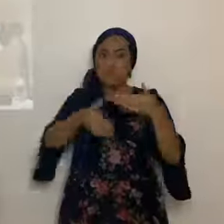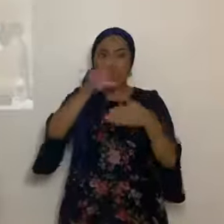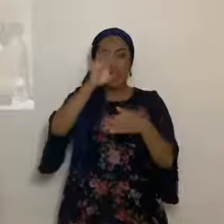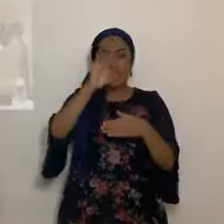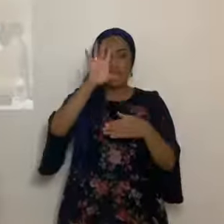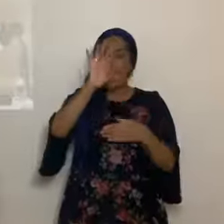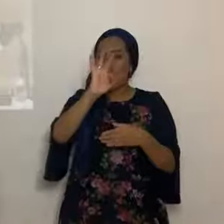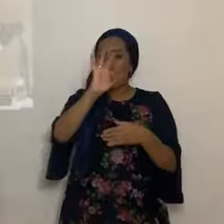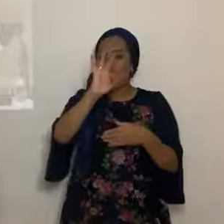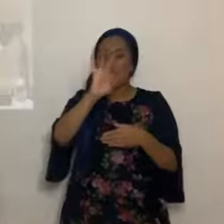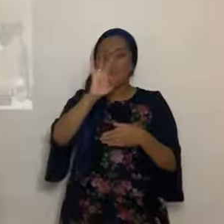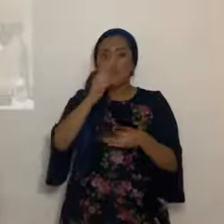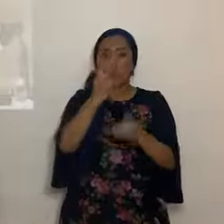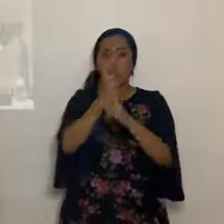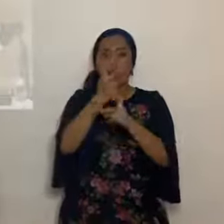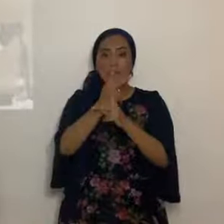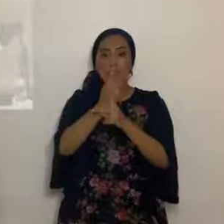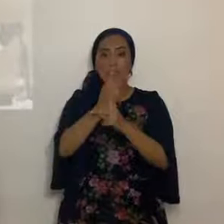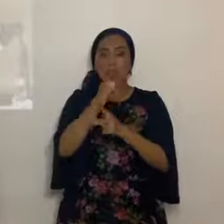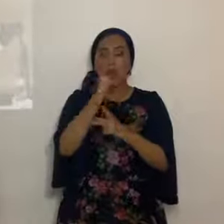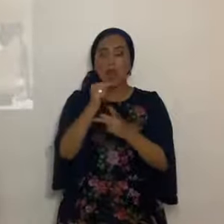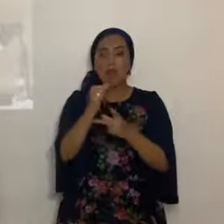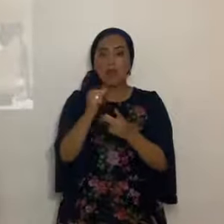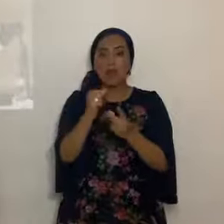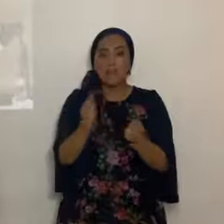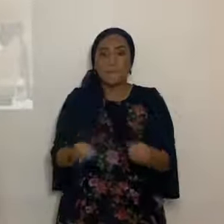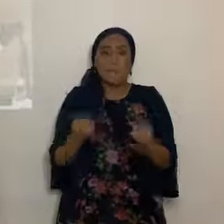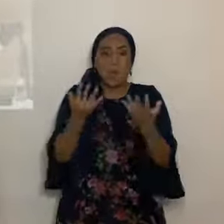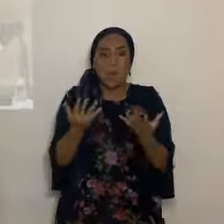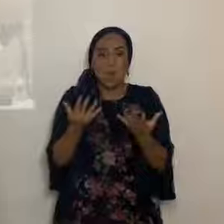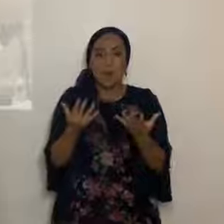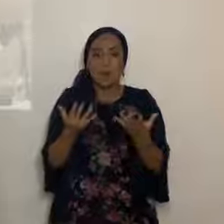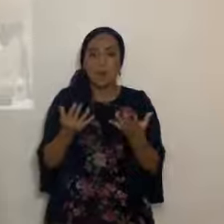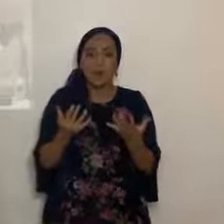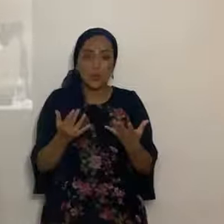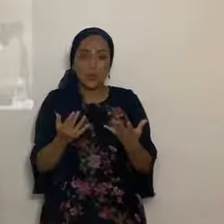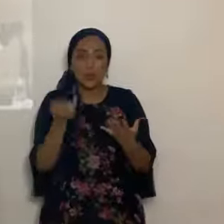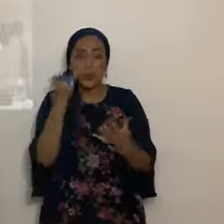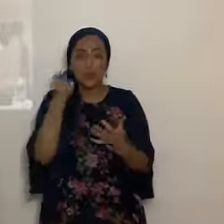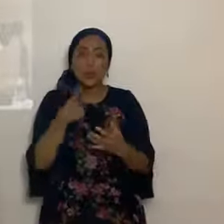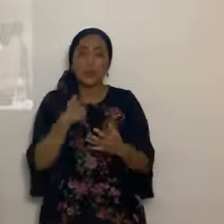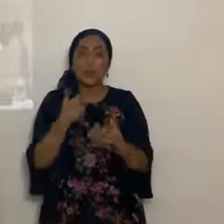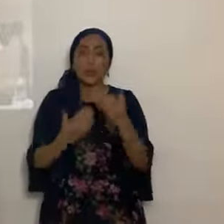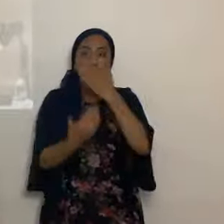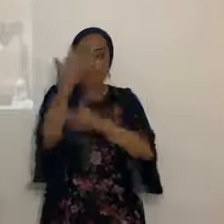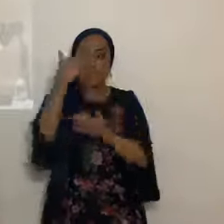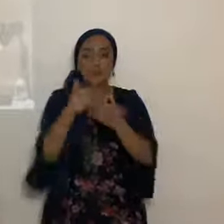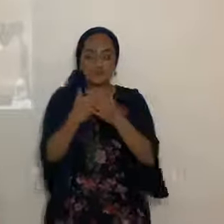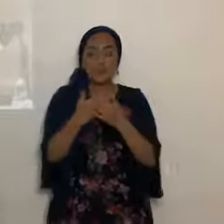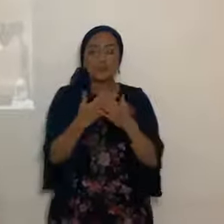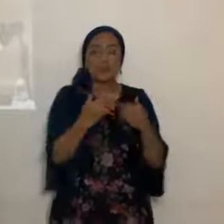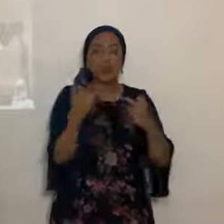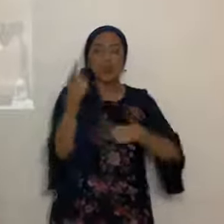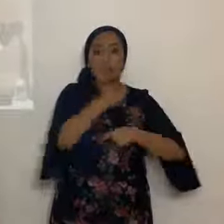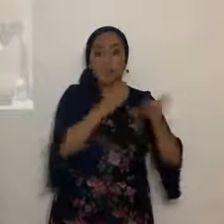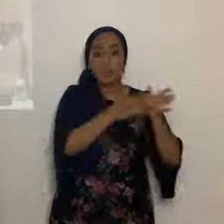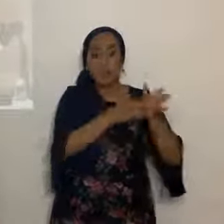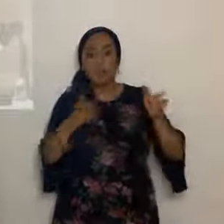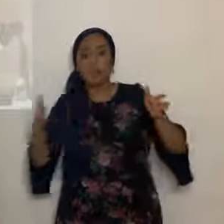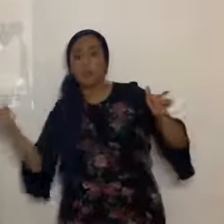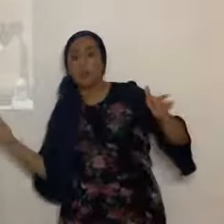9 de la noche, se almacena, ya no se quema. Más que, sin embargo, si desayunamos bien, eso lo vamos a ir quemando en el día,